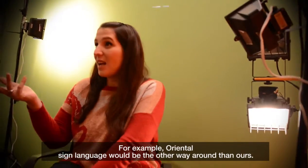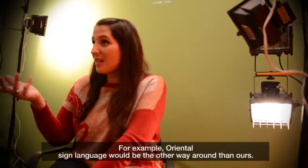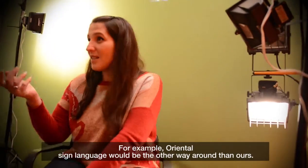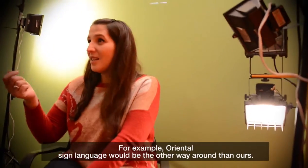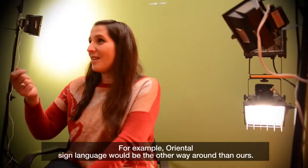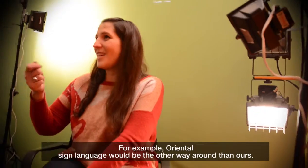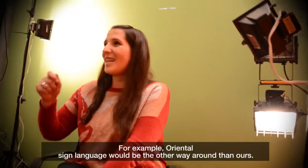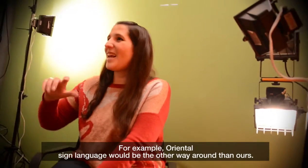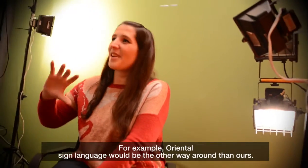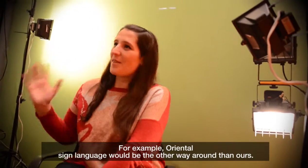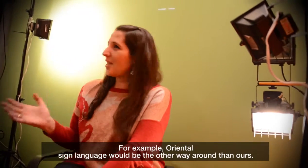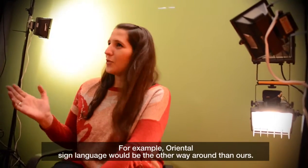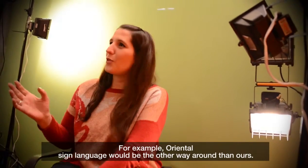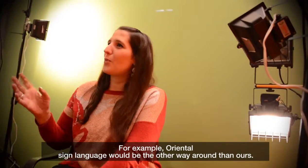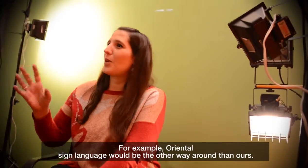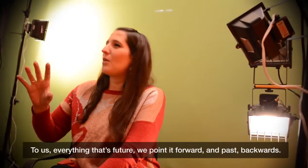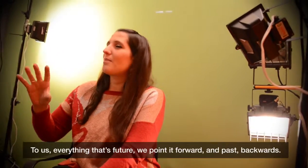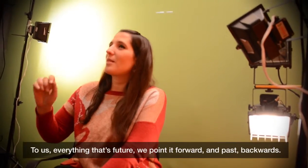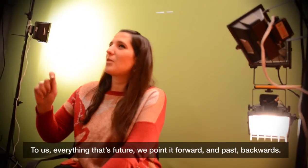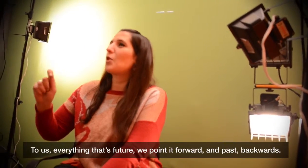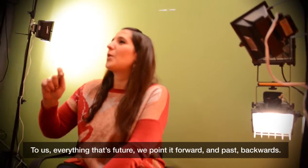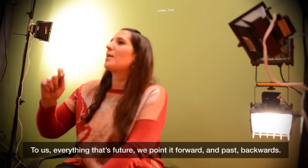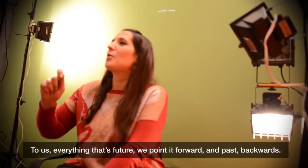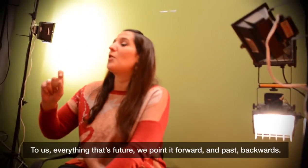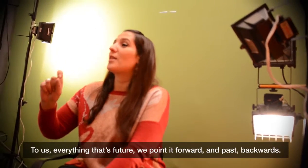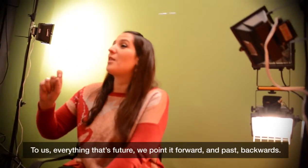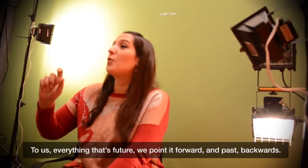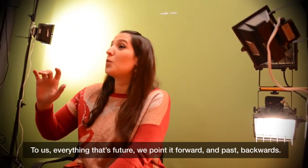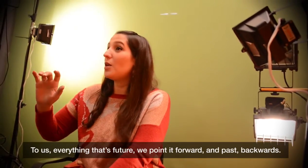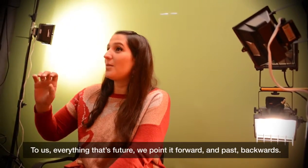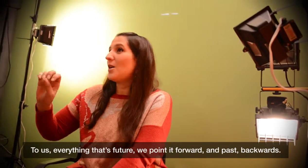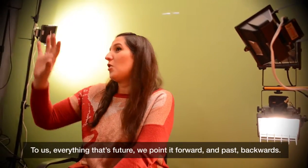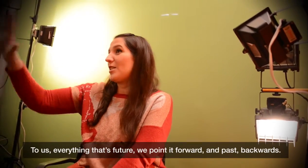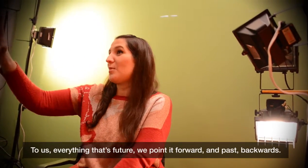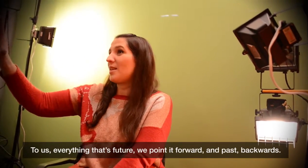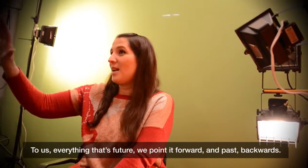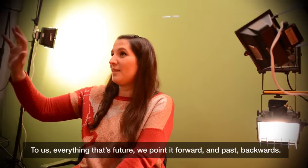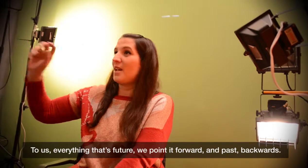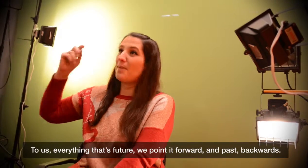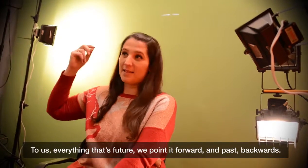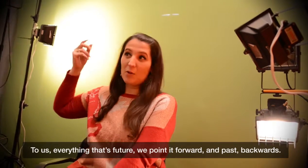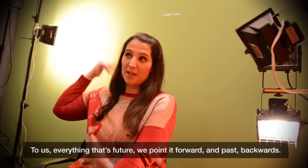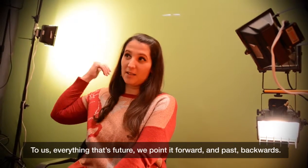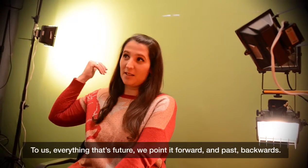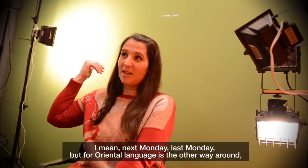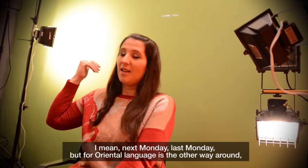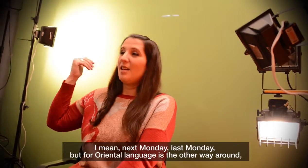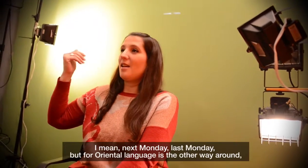orientales señan al revés que nosotros, porque nosotros, por ejemplo, todo lo que es el futuro lo señamos adelante y el pasado atrás. ¿Qué